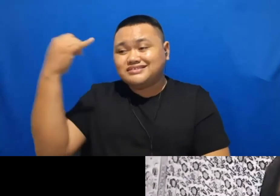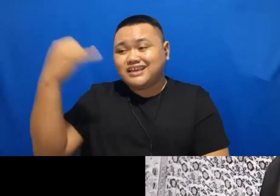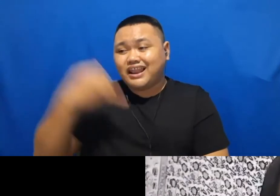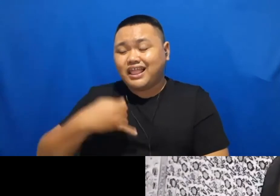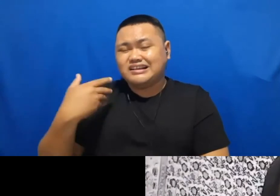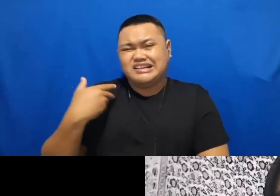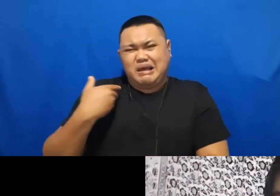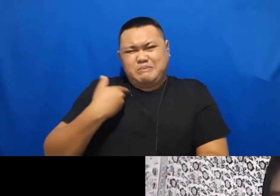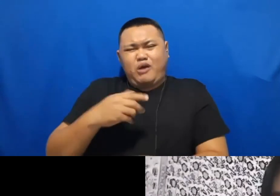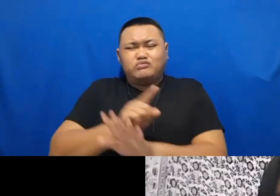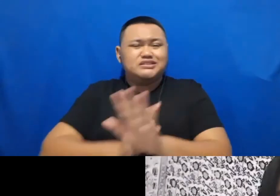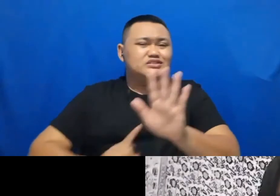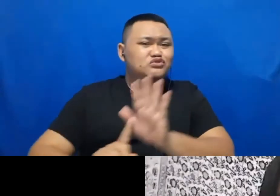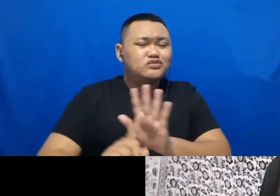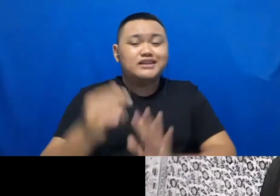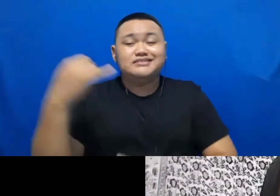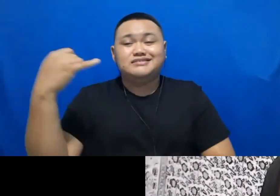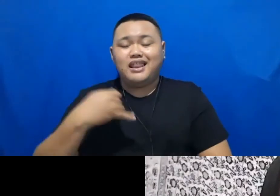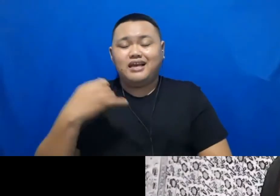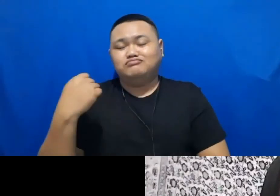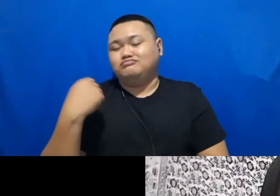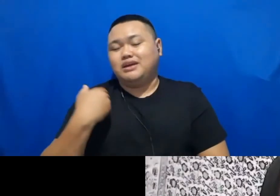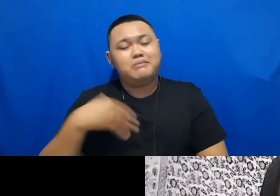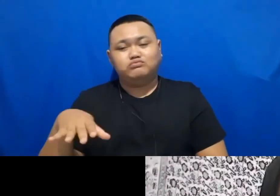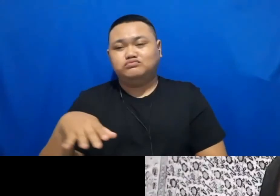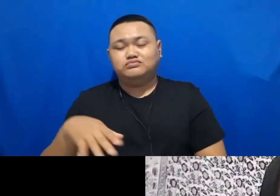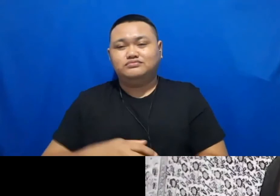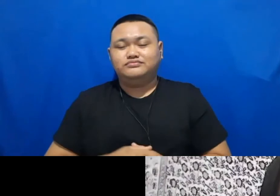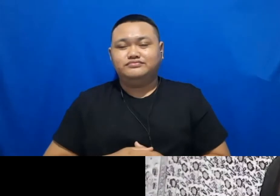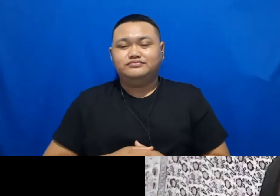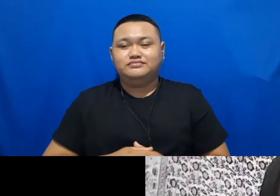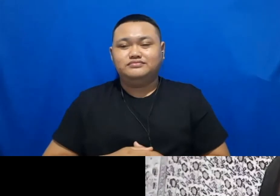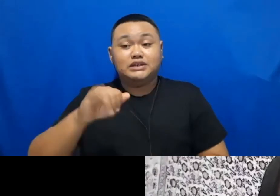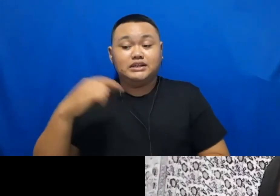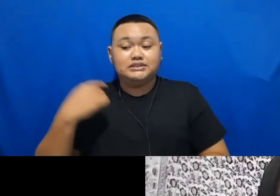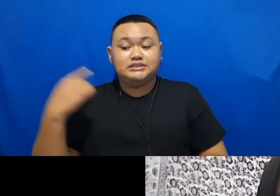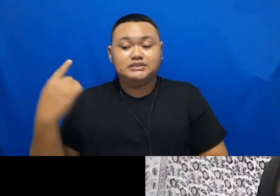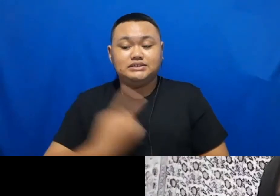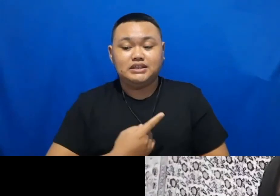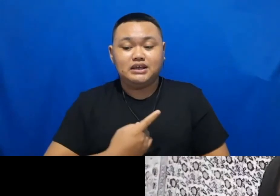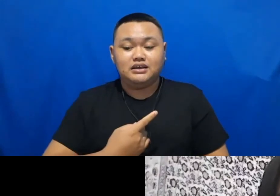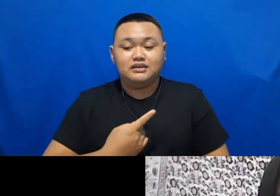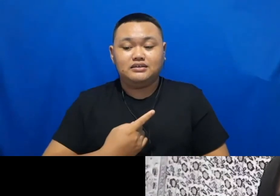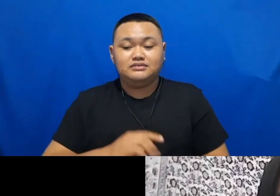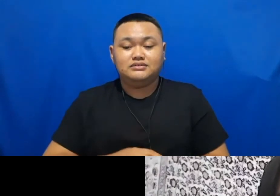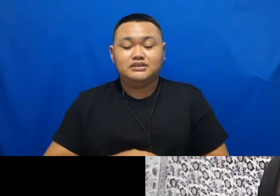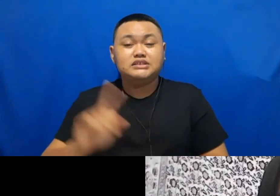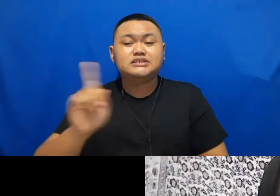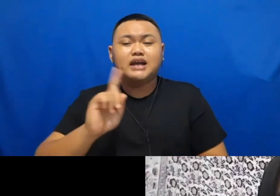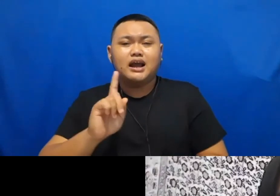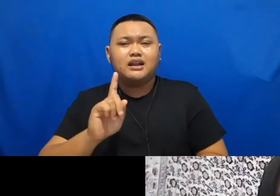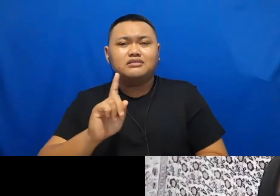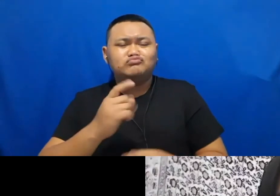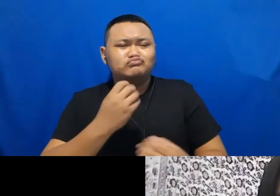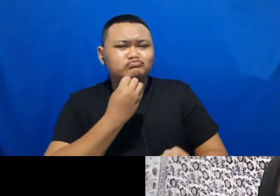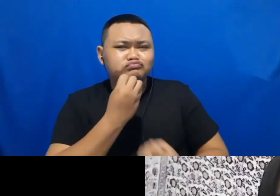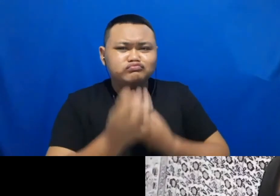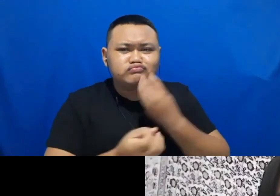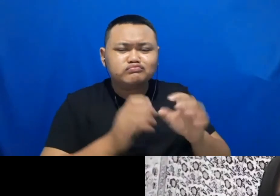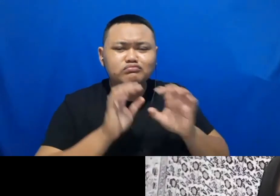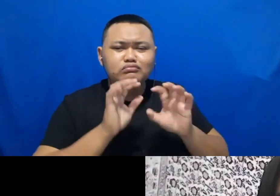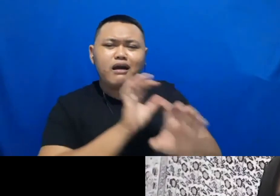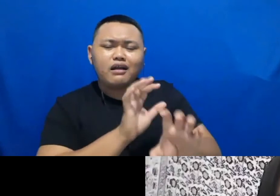rendah. Bias gender ini biasanya muncul misalnya dalam hal bercanda soal perempuan dan laki-laki gitu.